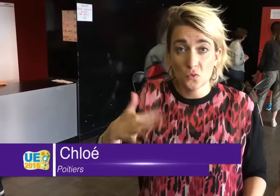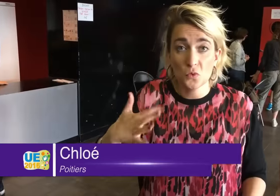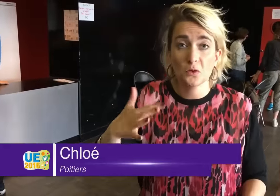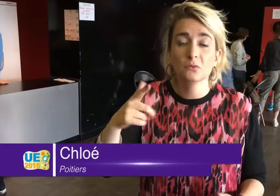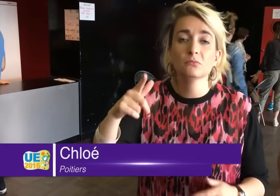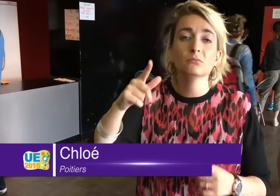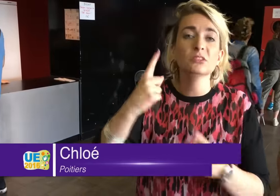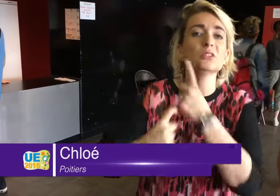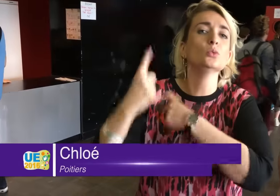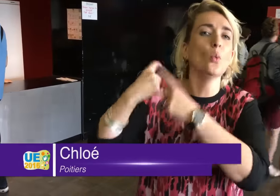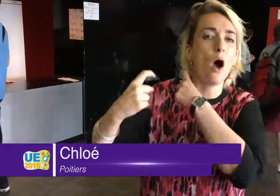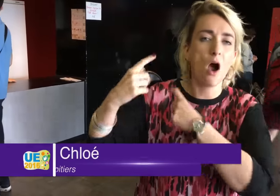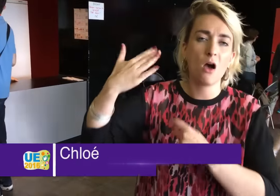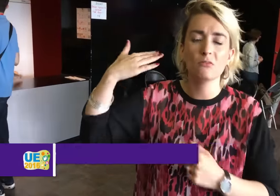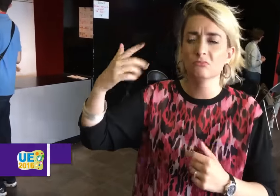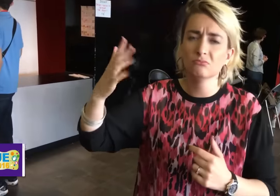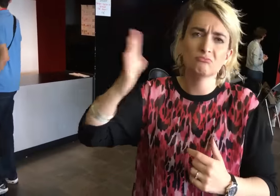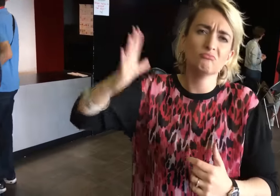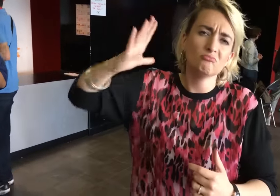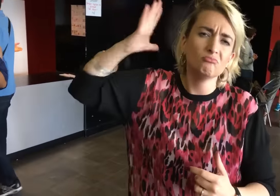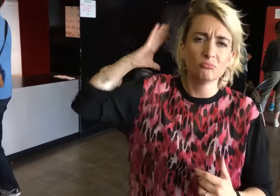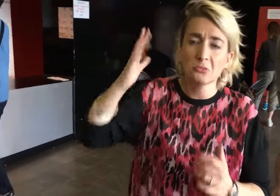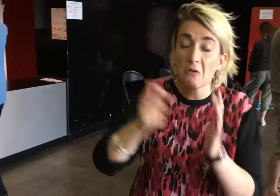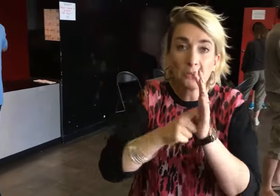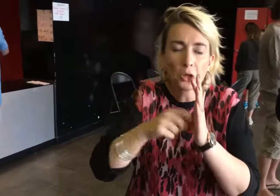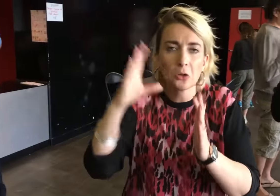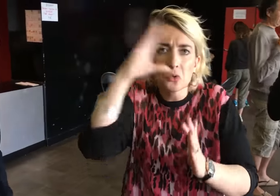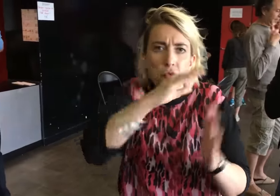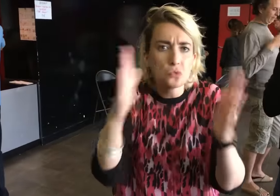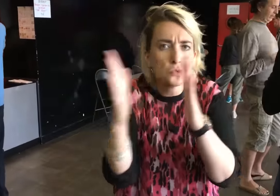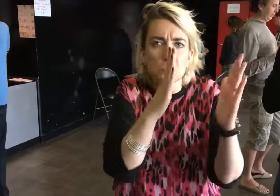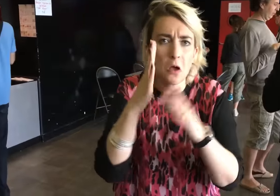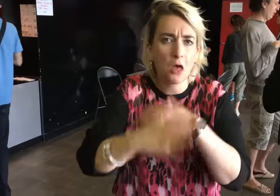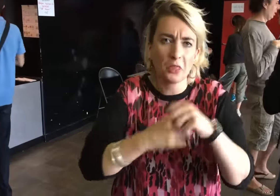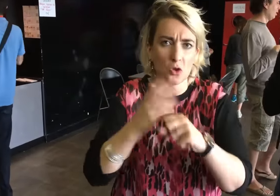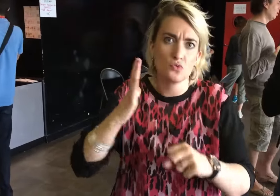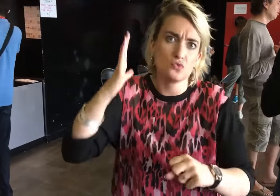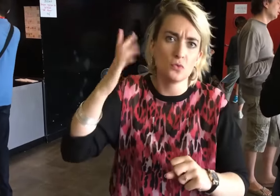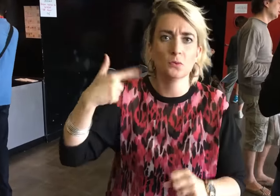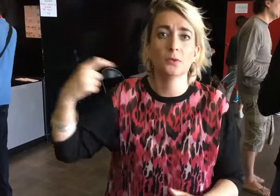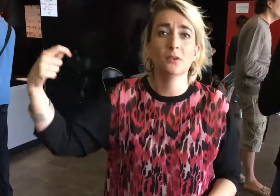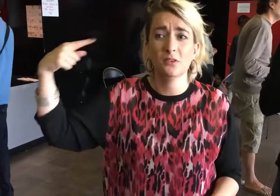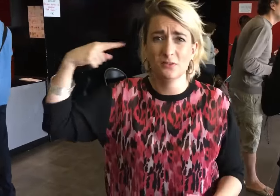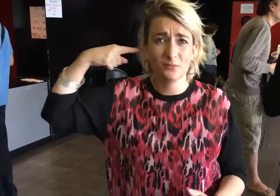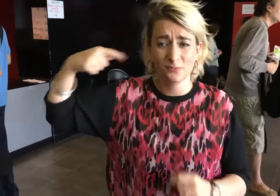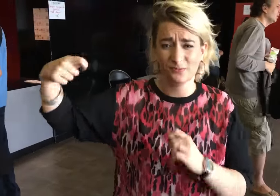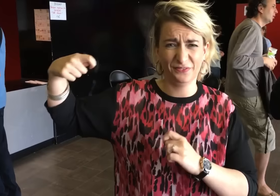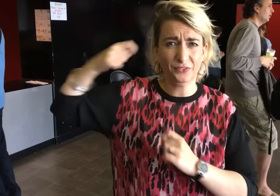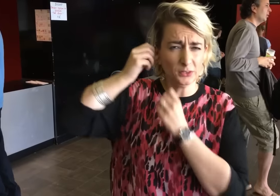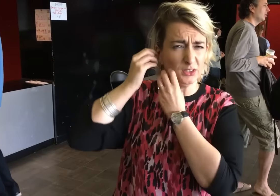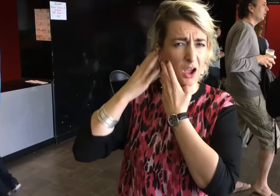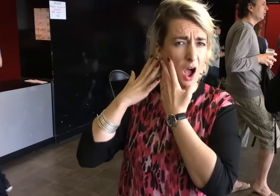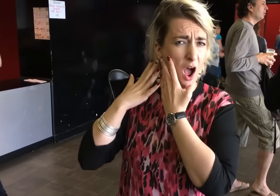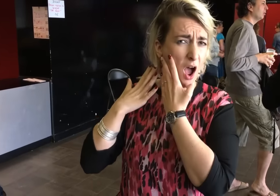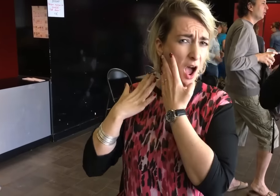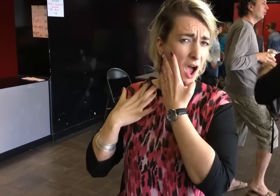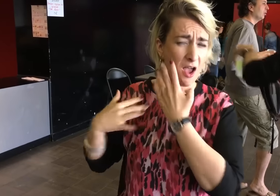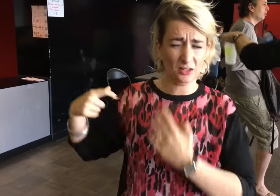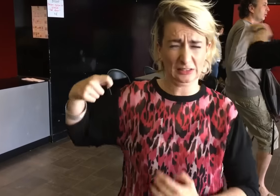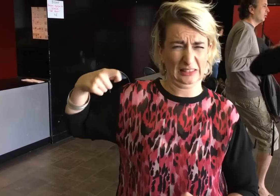J'étais vraiment très marqué par ce documentaire. Et c'est vrai que il y a certaines années, on pouvait en effet avoir des témoignages de ce type de situation, comme on